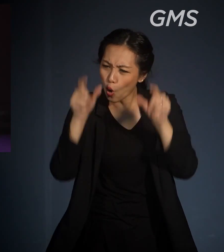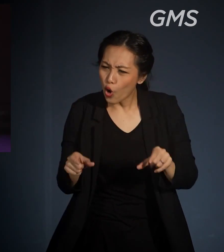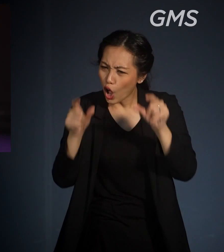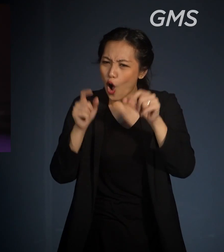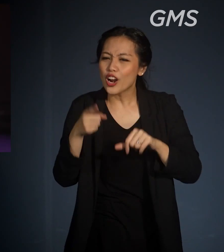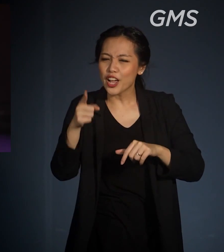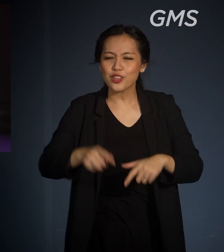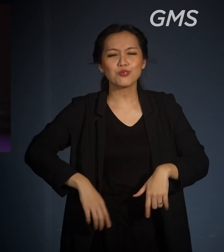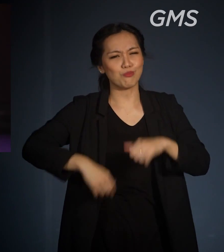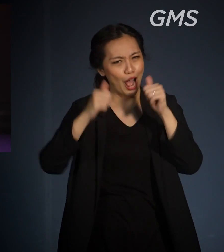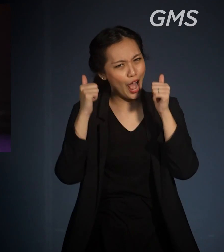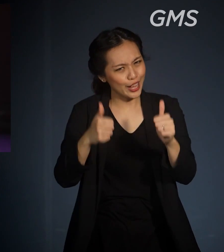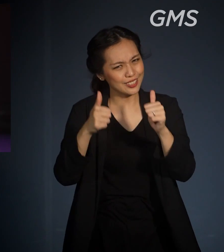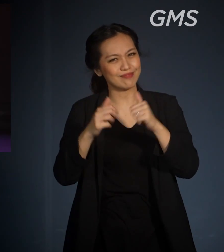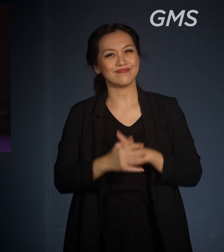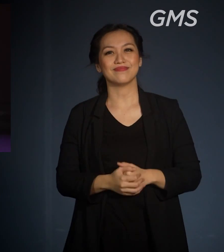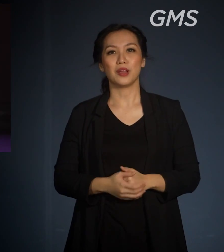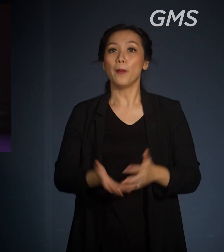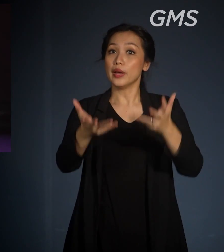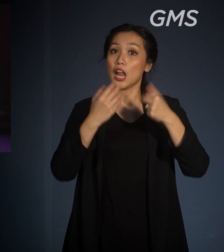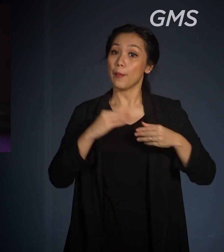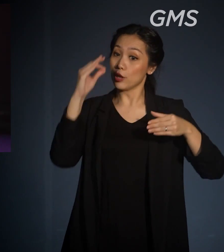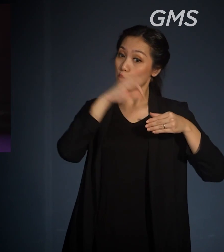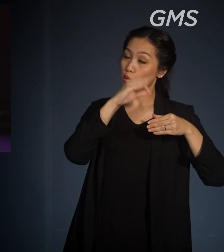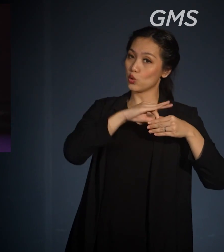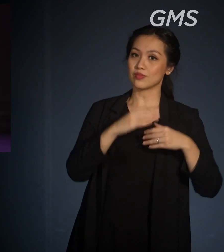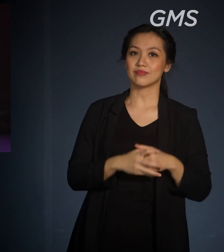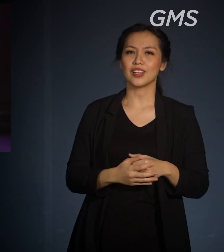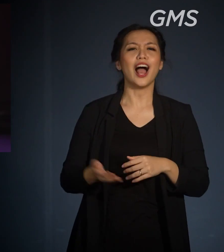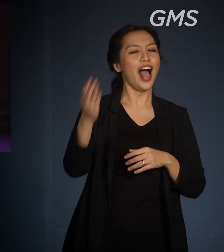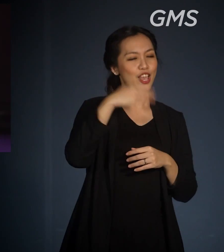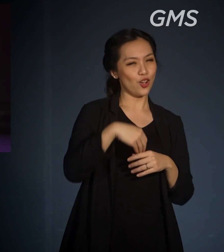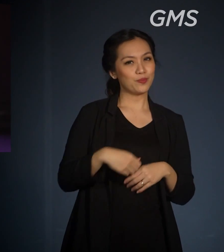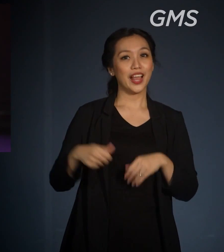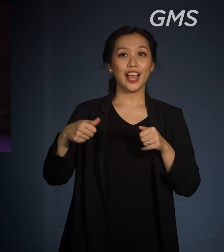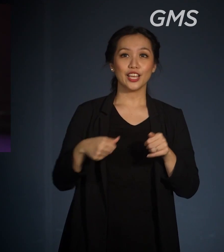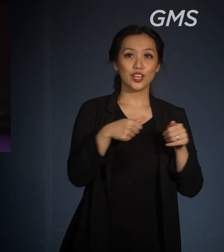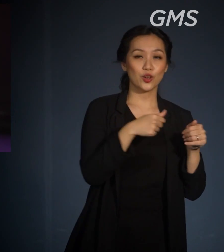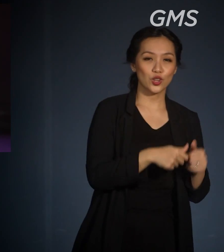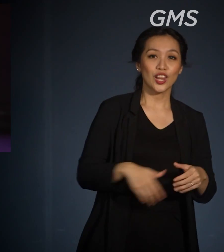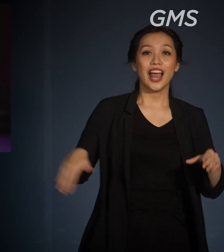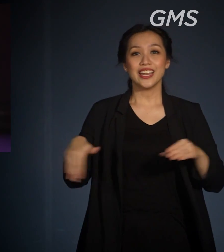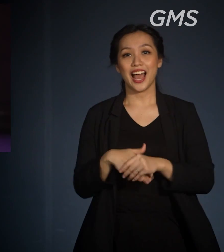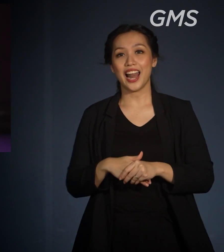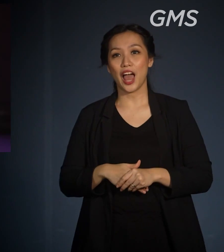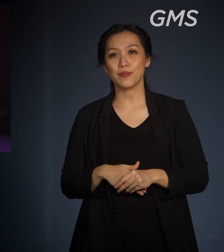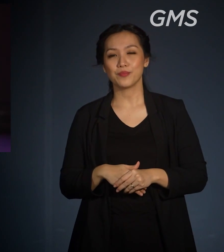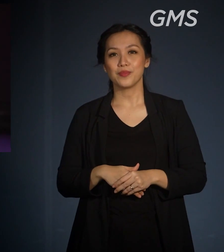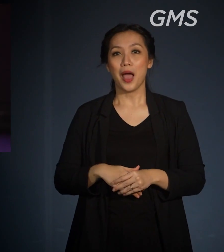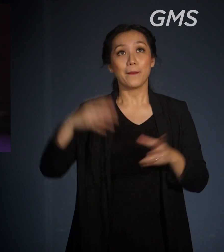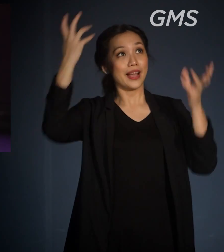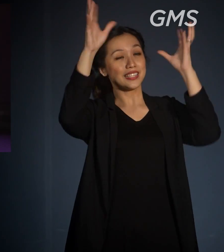hai hambaku yang baik dan setia, masuklah, turutlah dalam kebahagiaan Tuanmu.